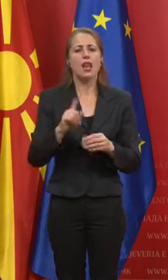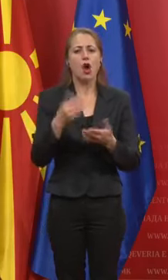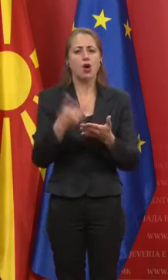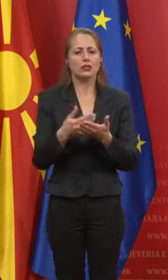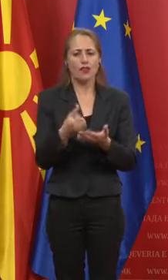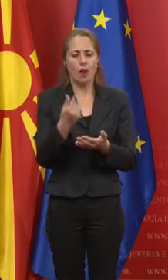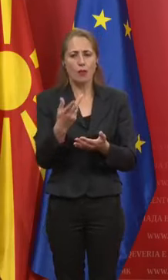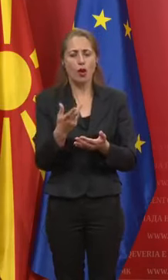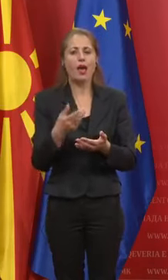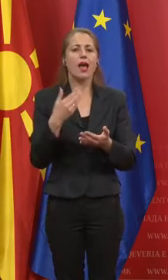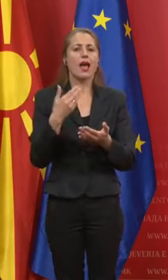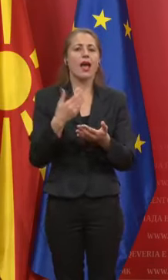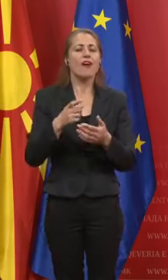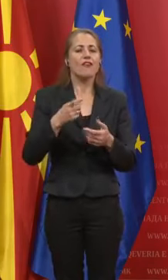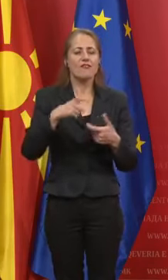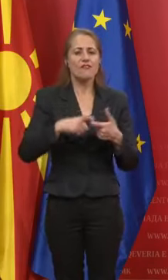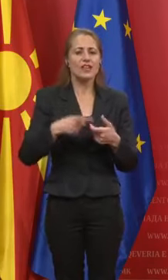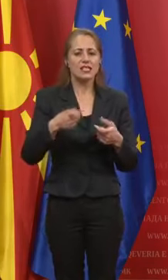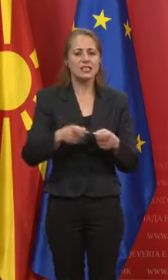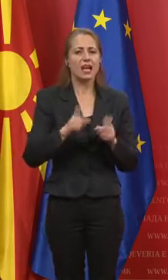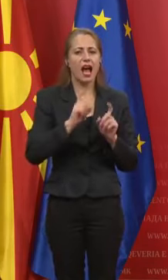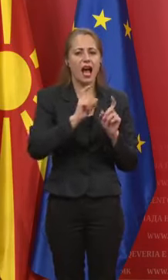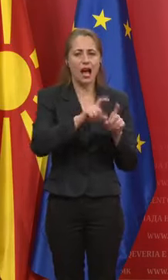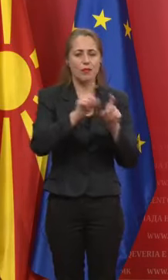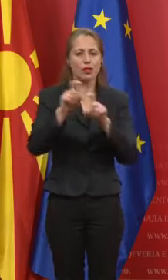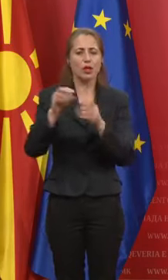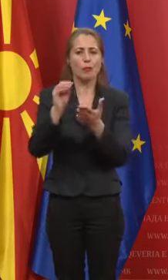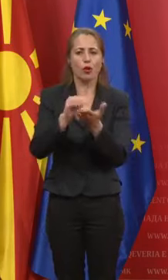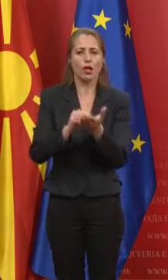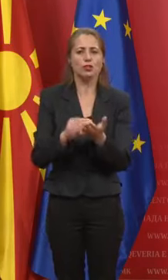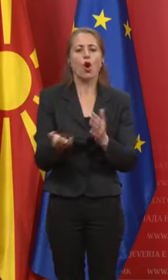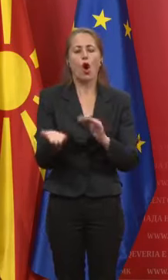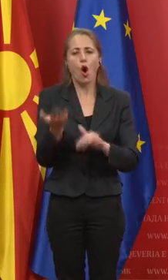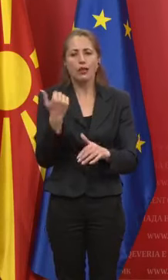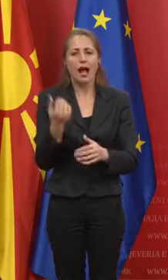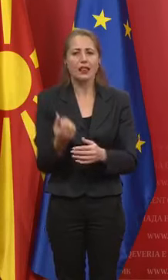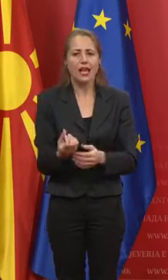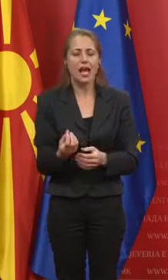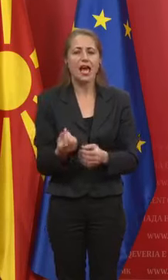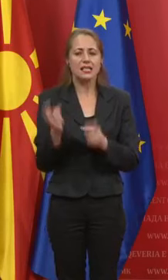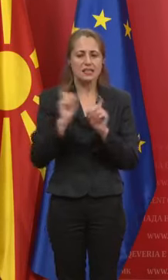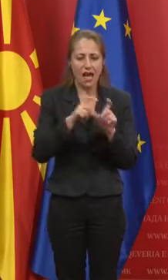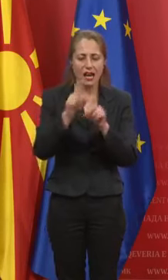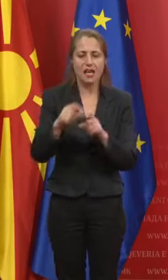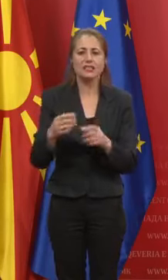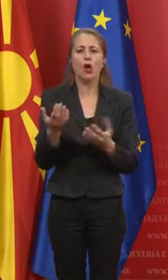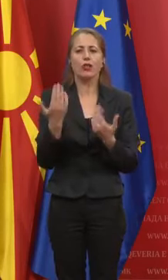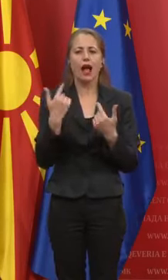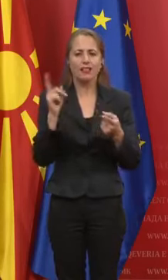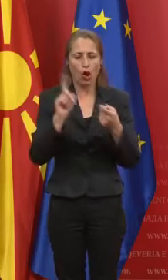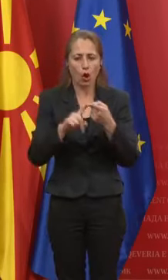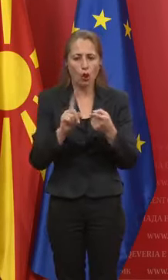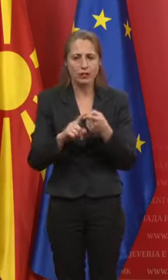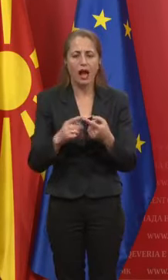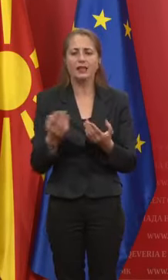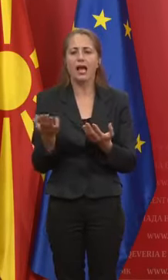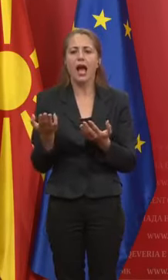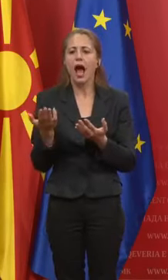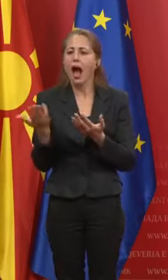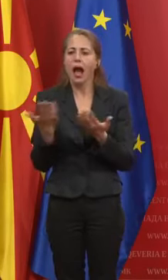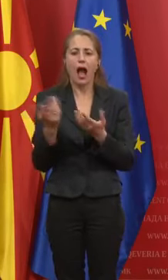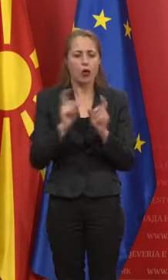на епидемиолошките податоци, односно како тие луѓе се заразиле, кои биле контактите и така натаму. Да го спомнам